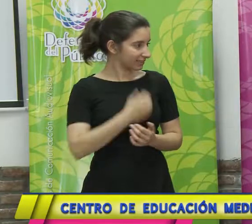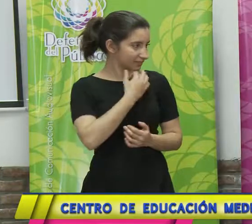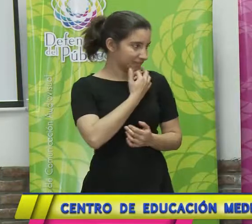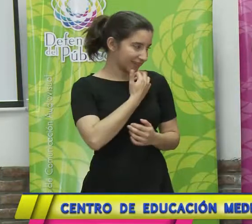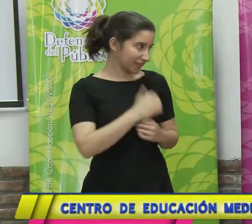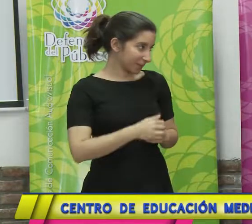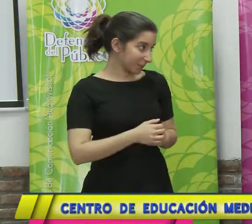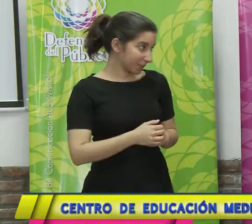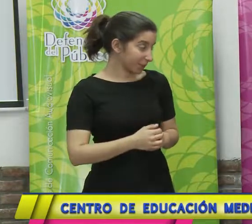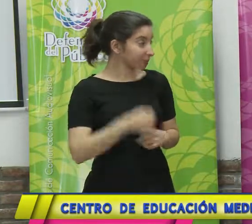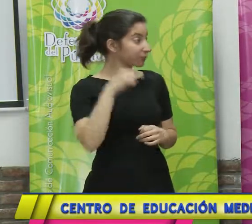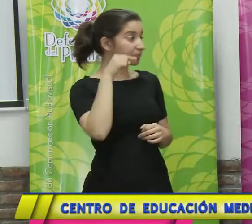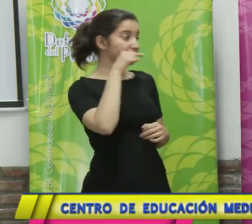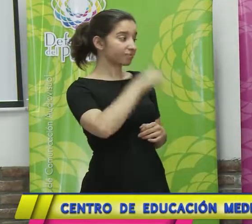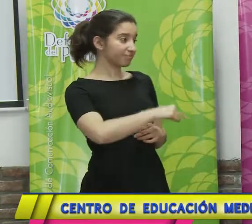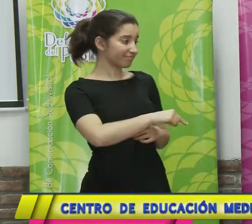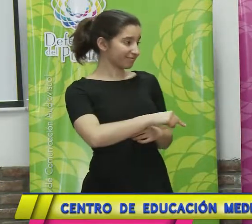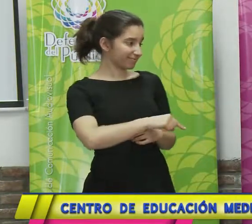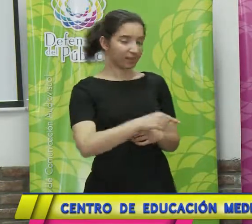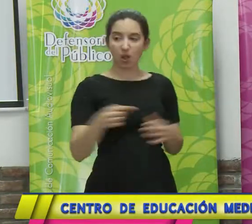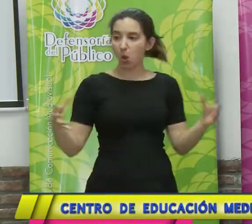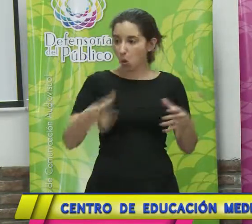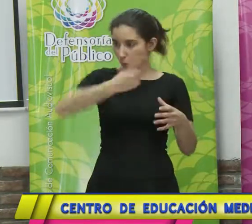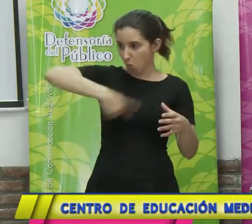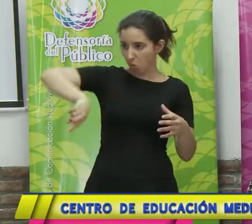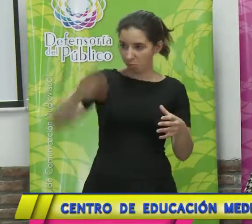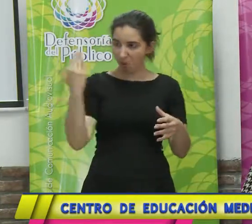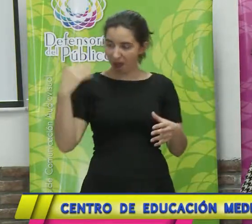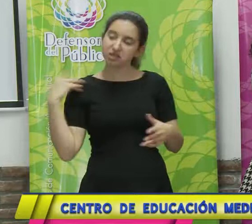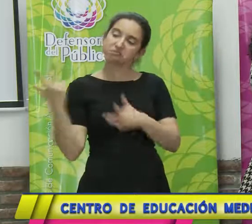Bueno lo que nosotros también habíamos estado hablando